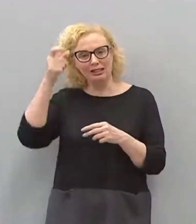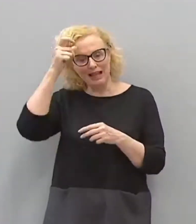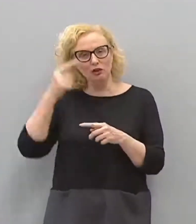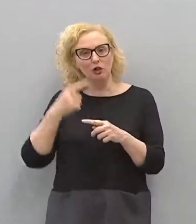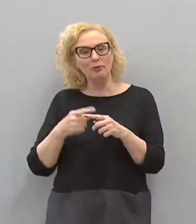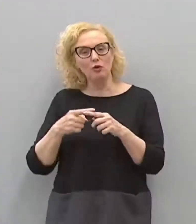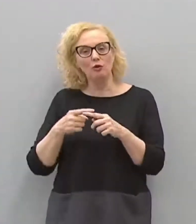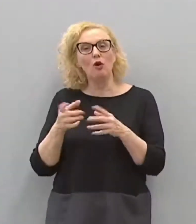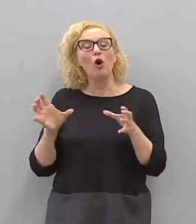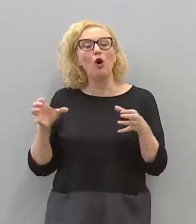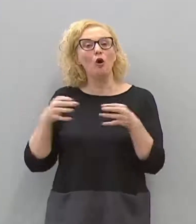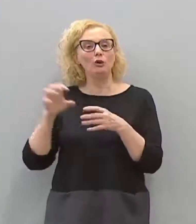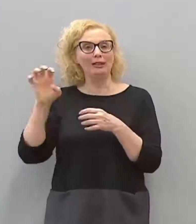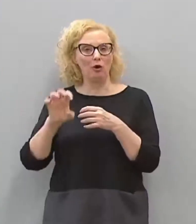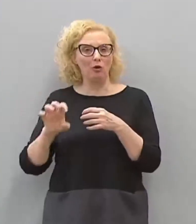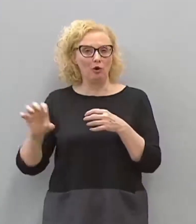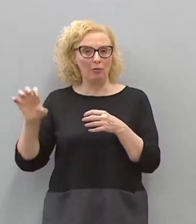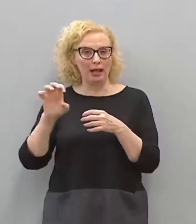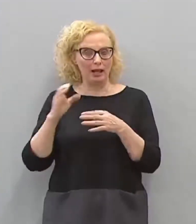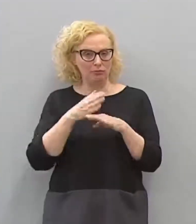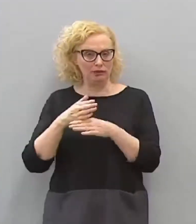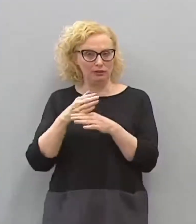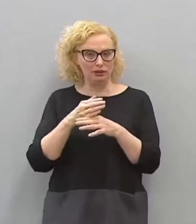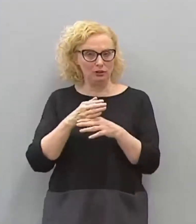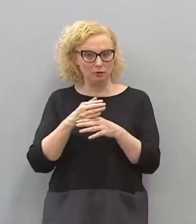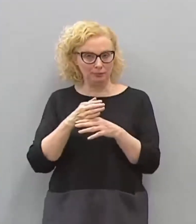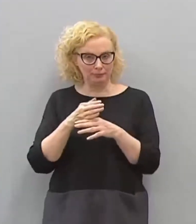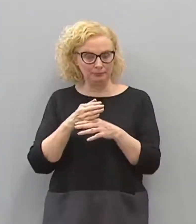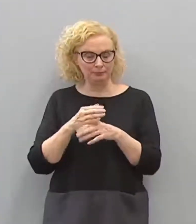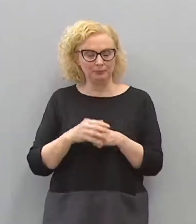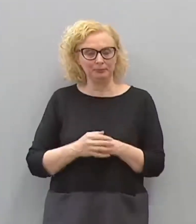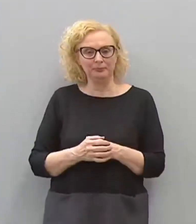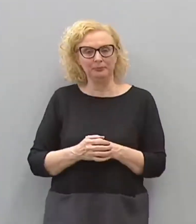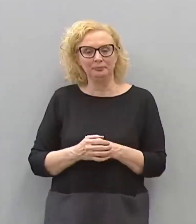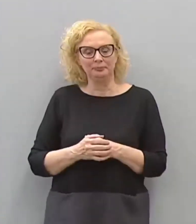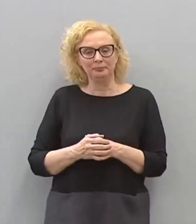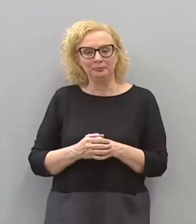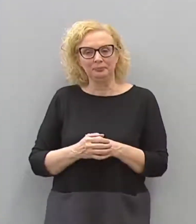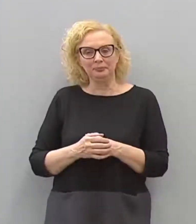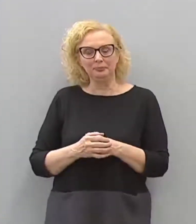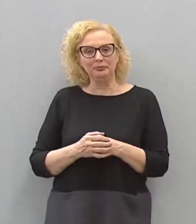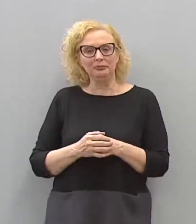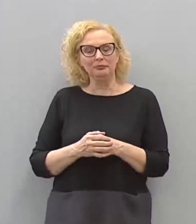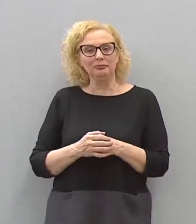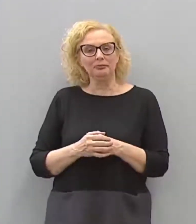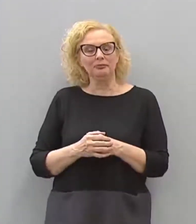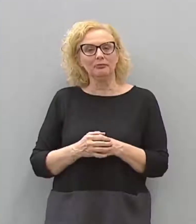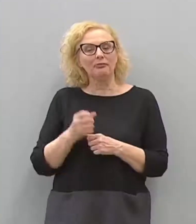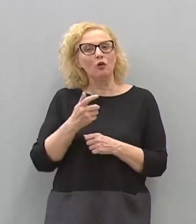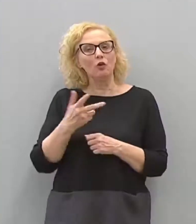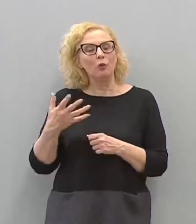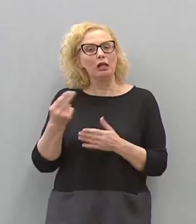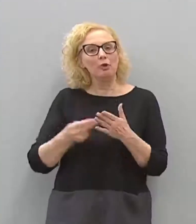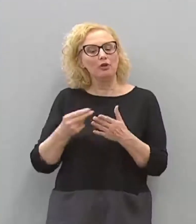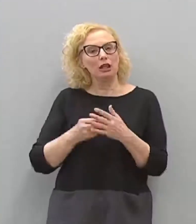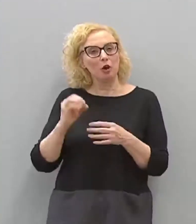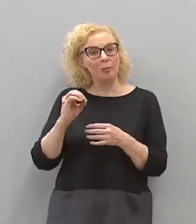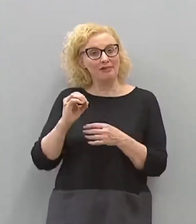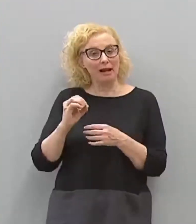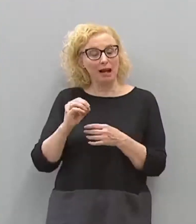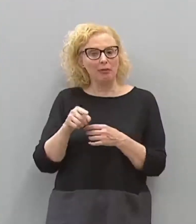comunità euro e per un terzo a testa allora i numeri del progetto per fiber che